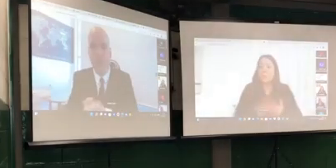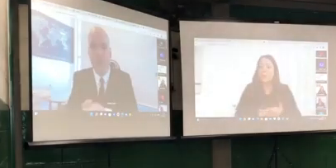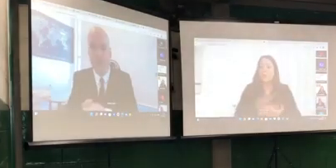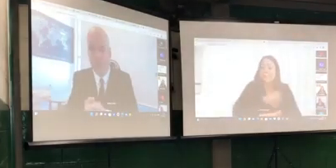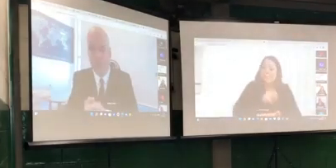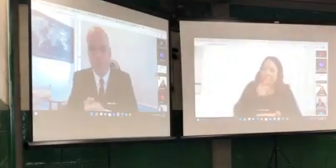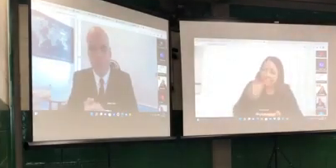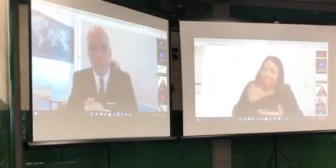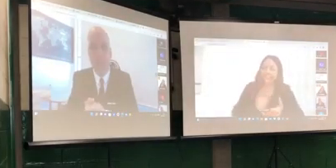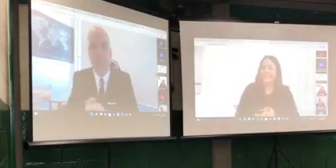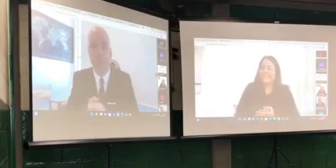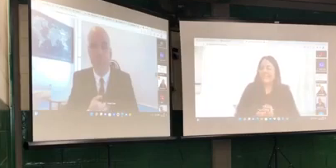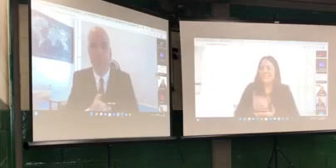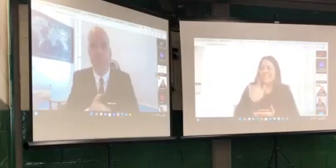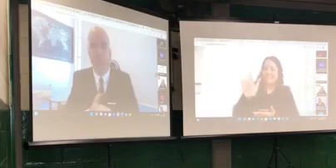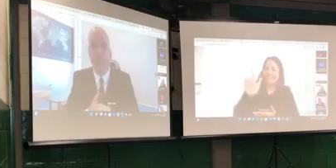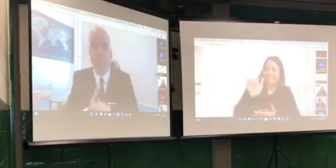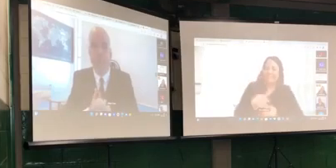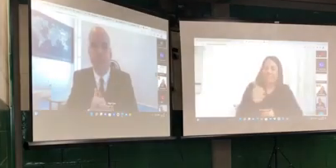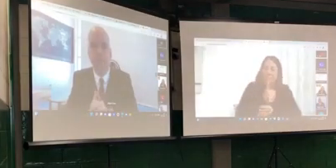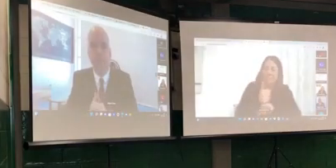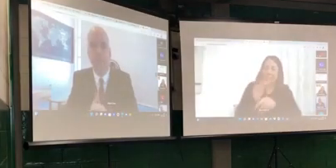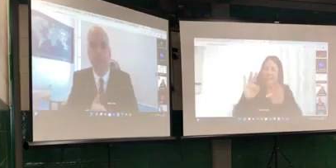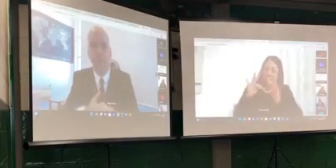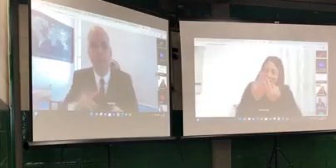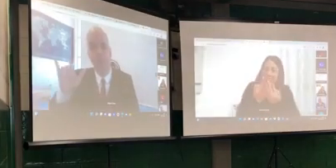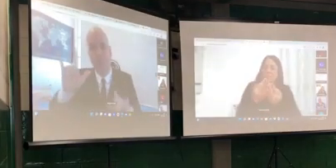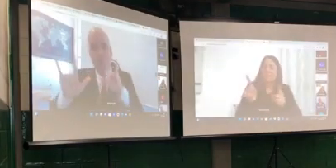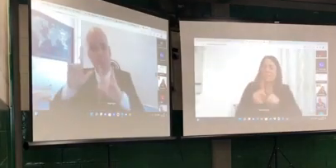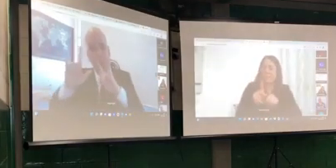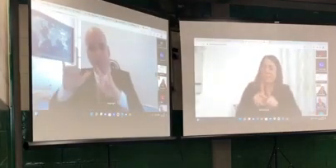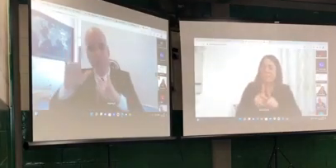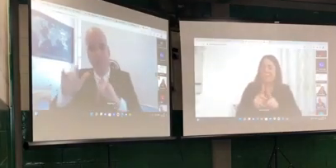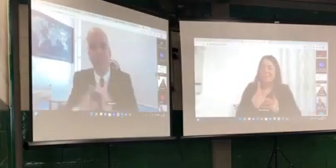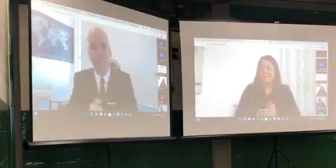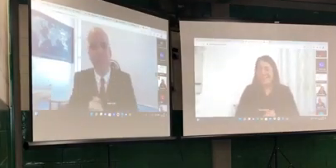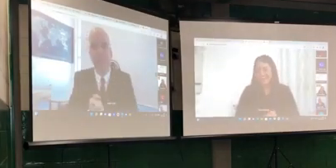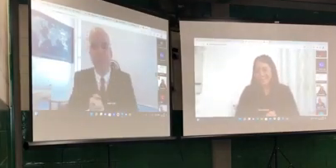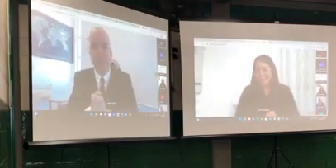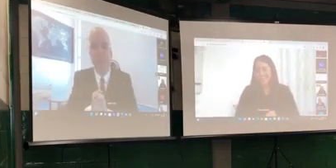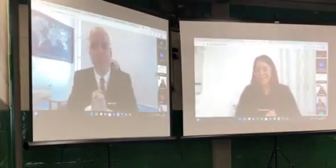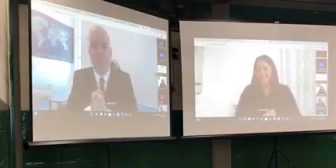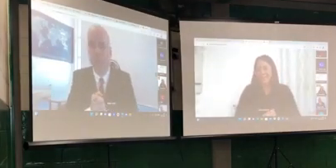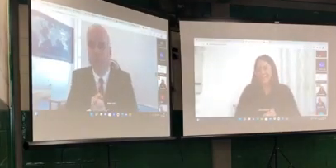adoro um excelente profissional, tua família também é muito, eu respeito muito e